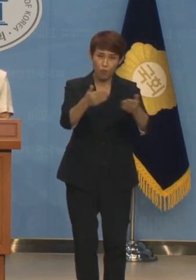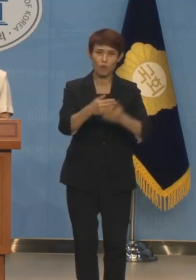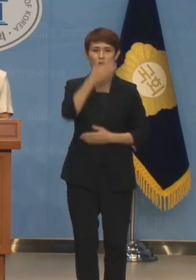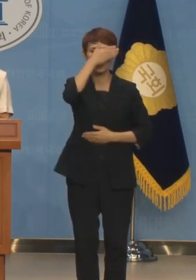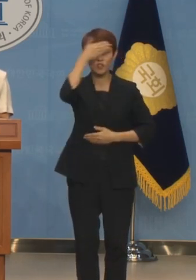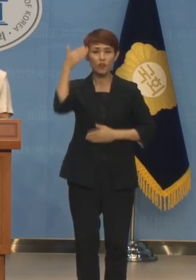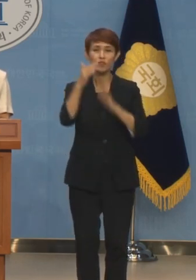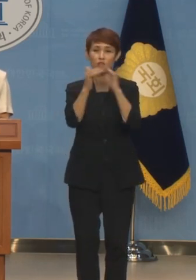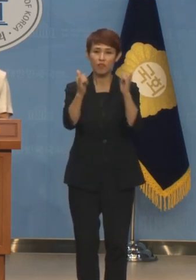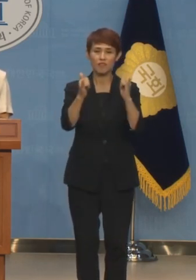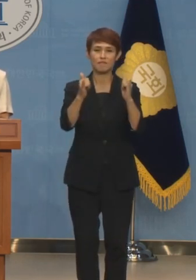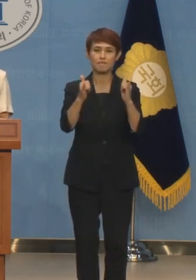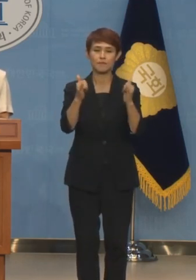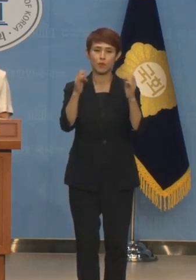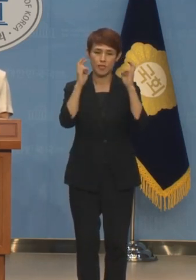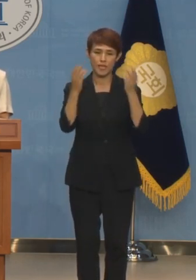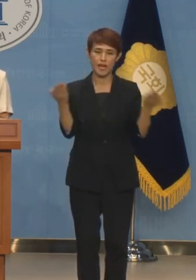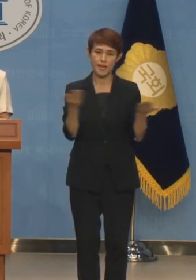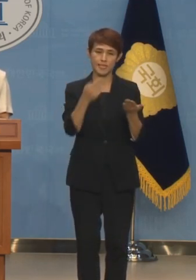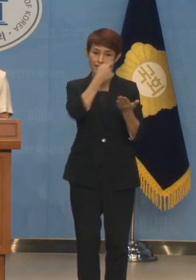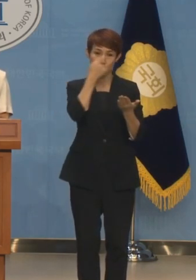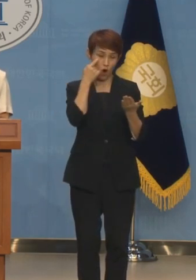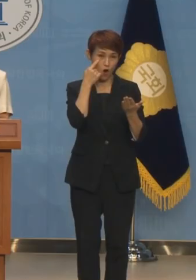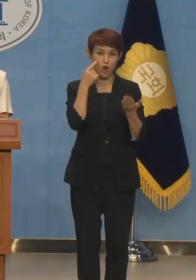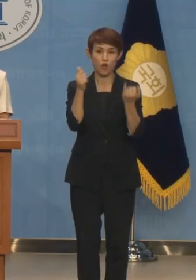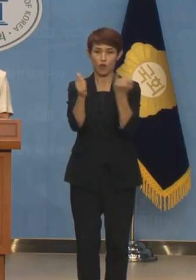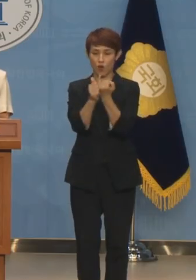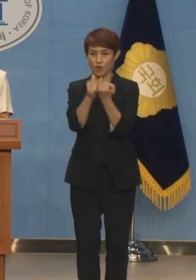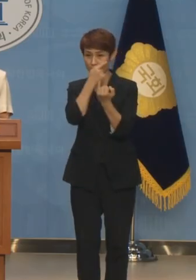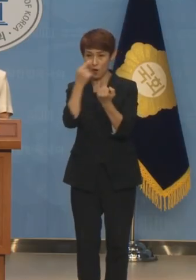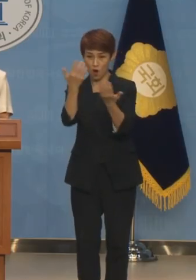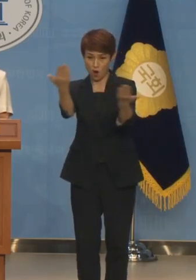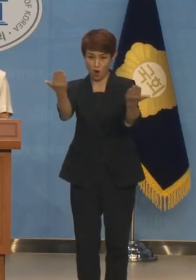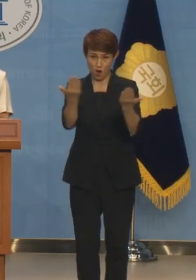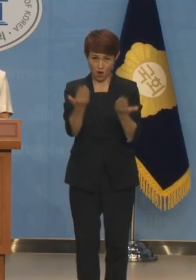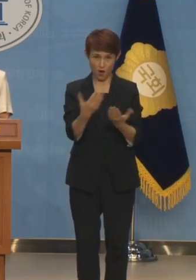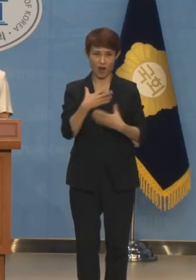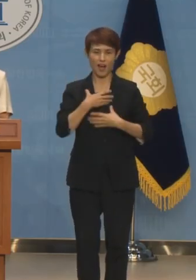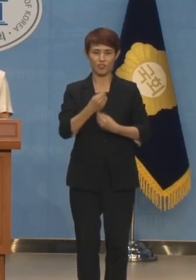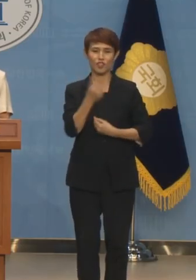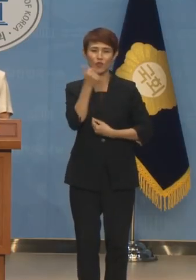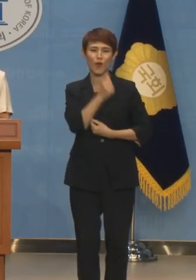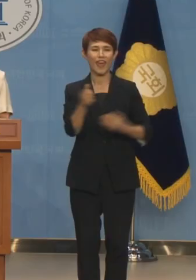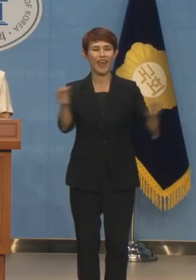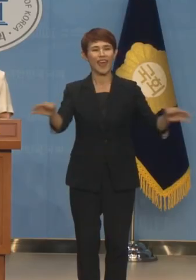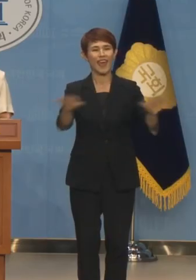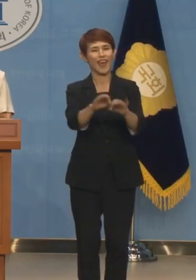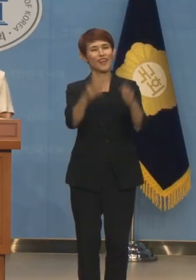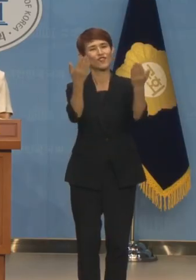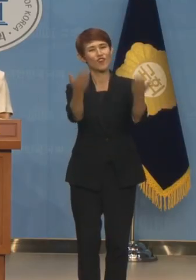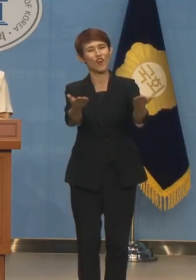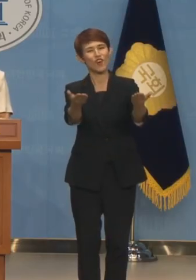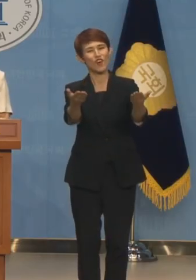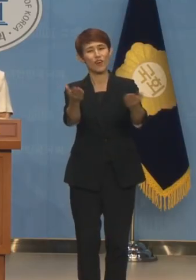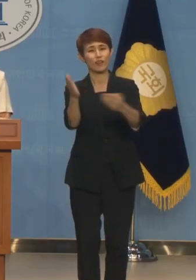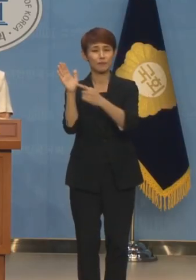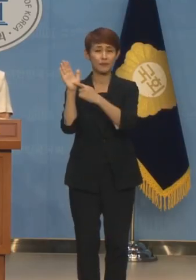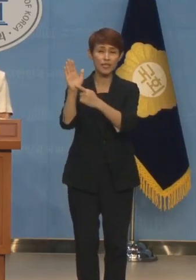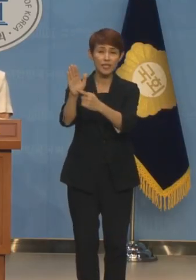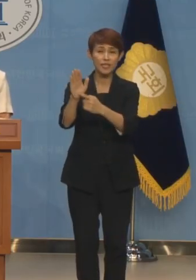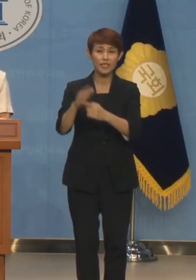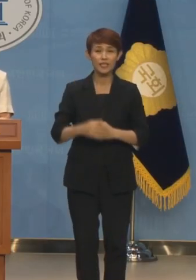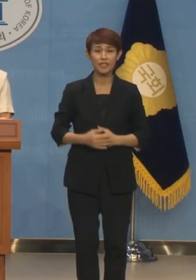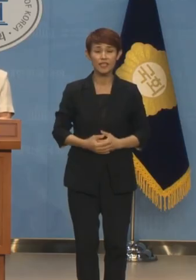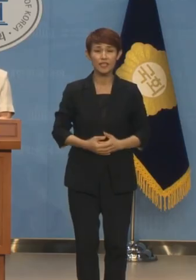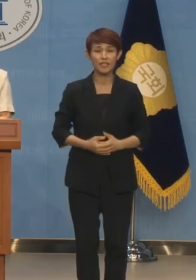대상으로 재직증명서와 혼인관계 증명서를 받아 안전한 소개팅을 주선하겠다고 했었죠.